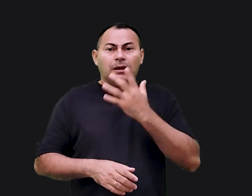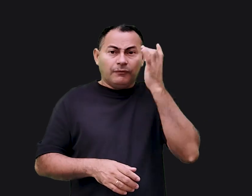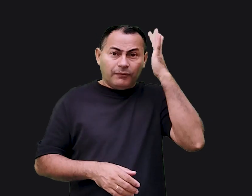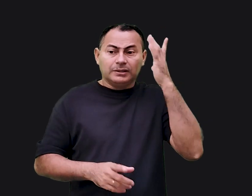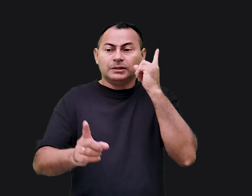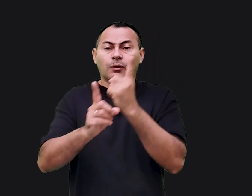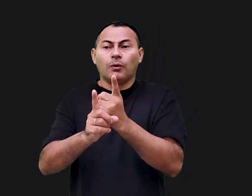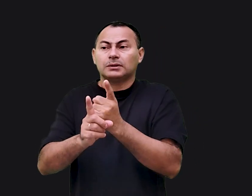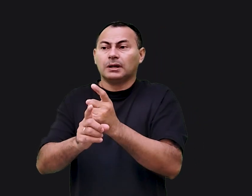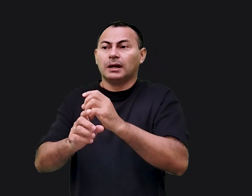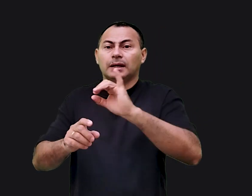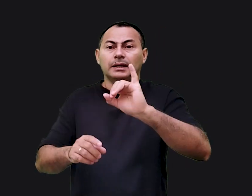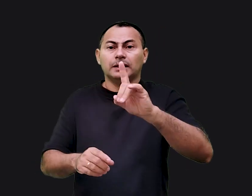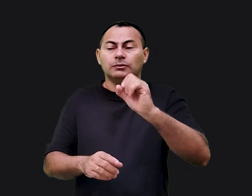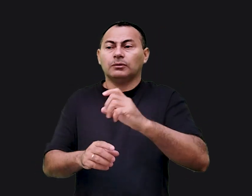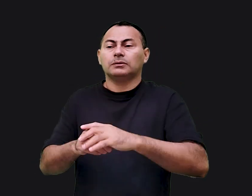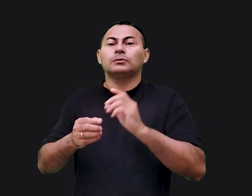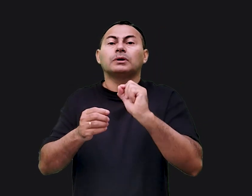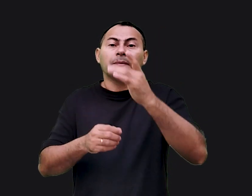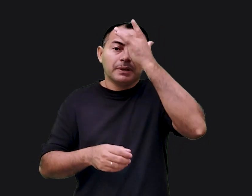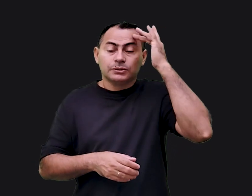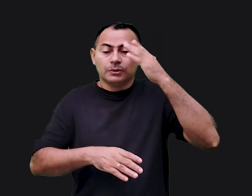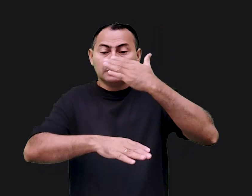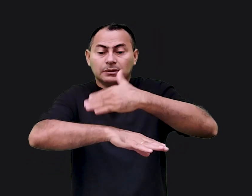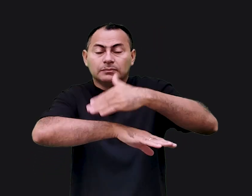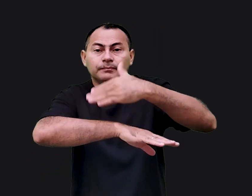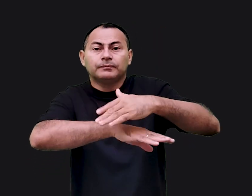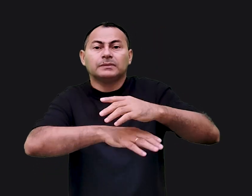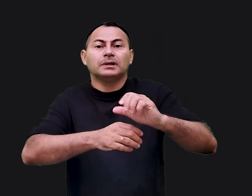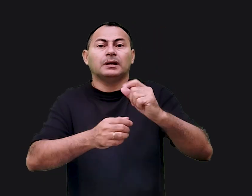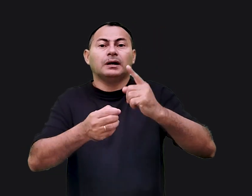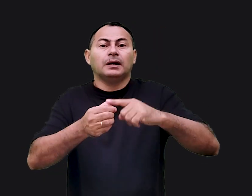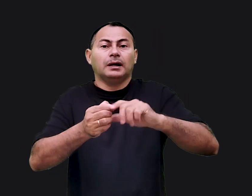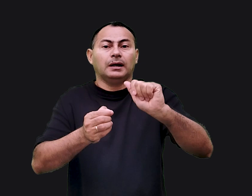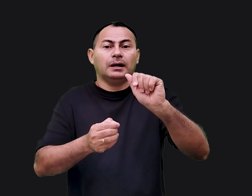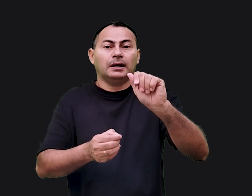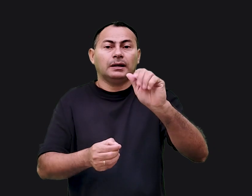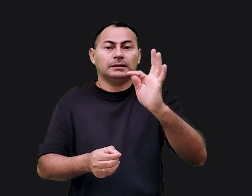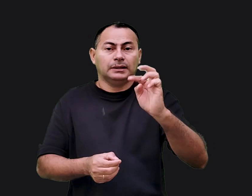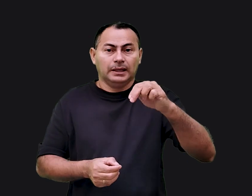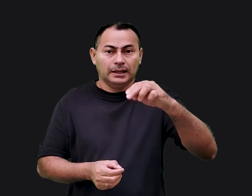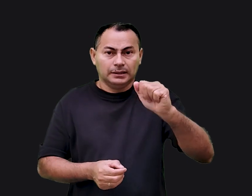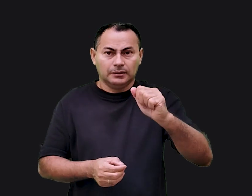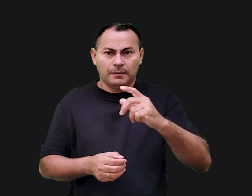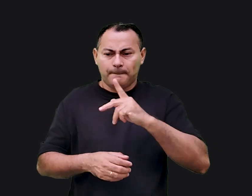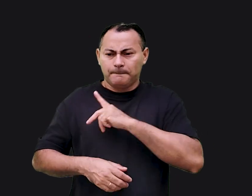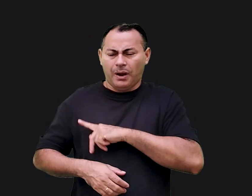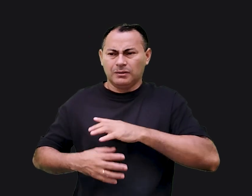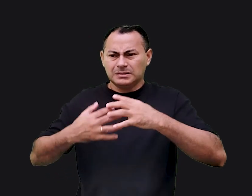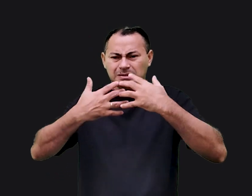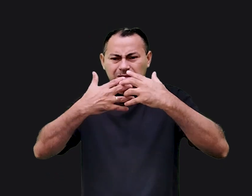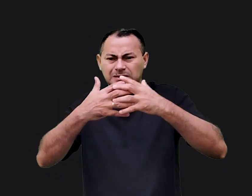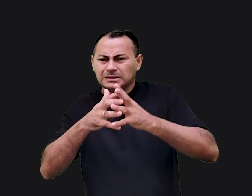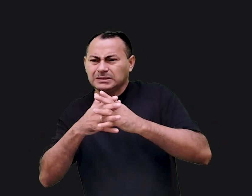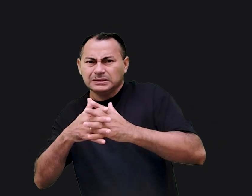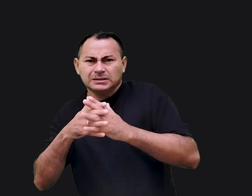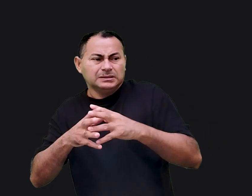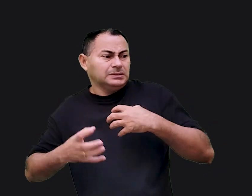ídolos do que pessoas nas ruas e Atenas tamanha Idol Paulo ficou perturbado e incomodado